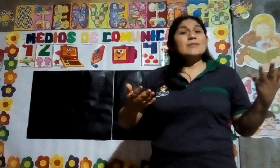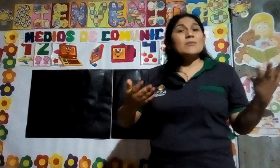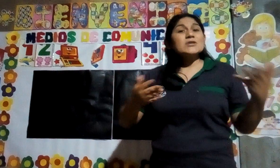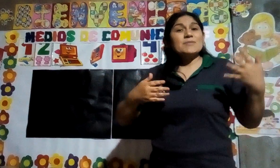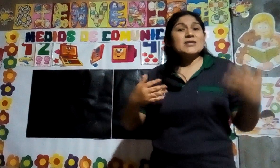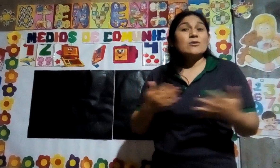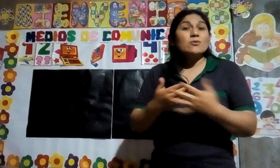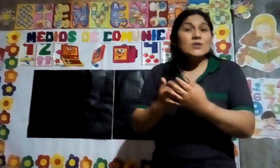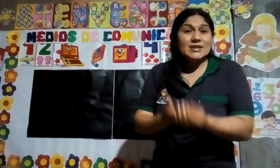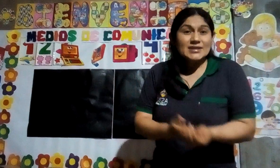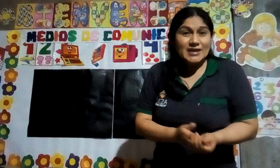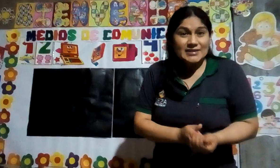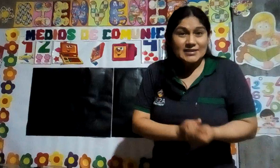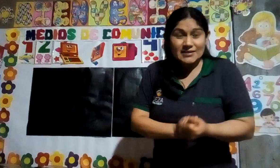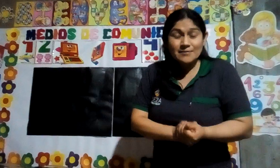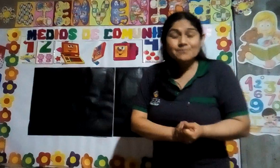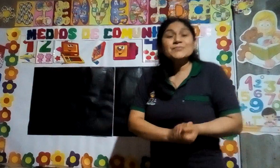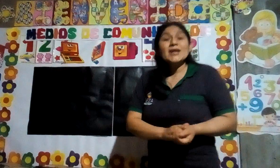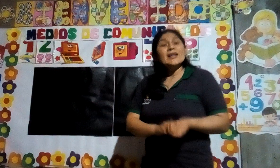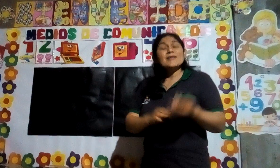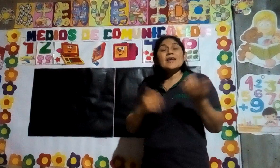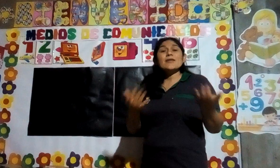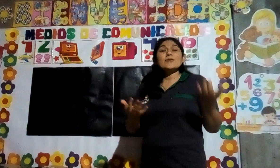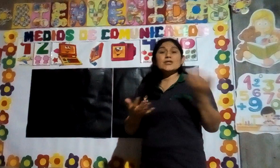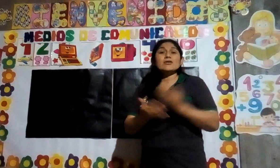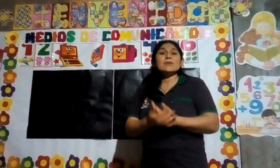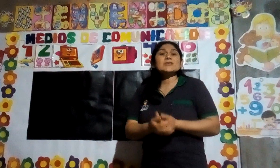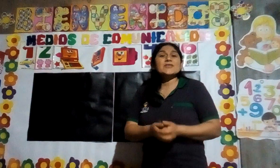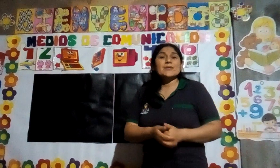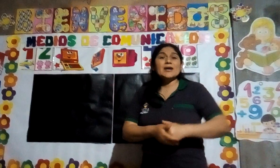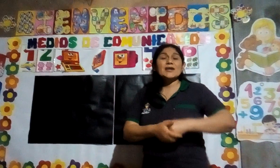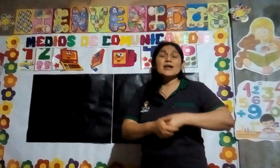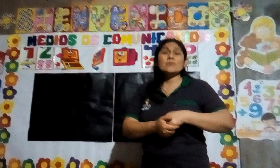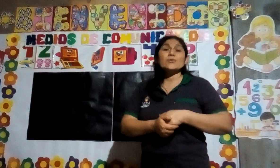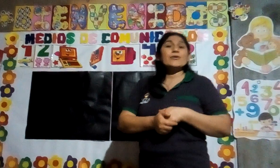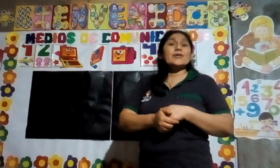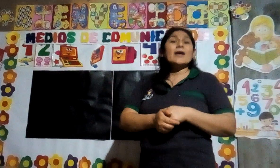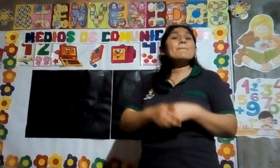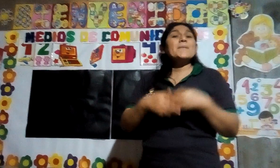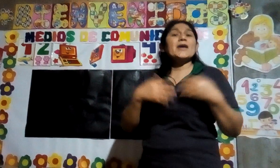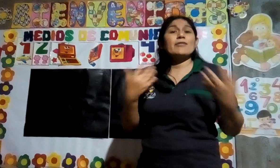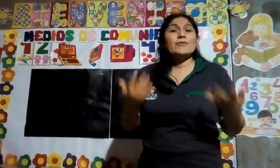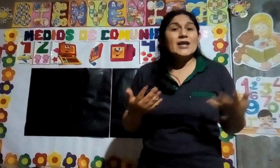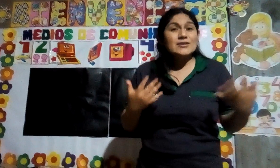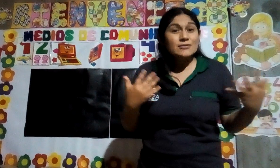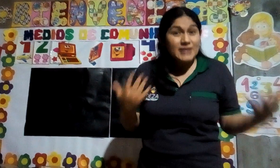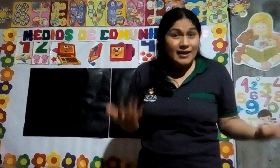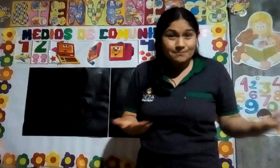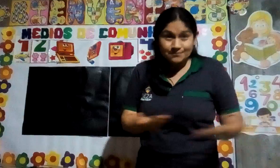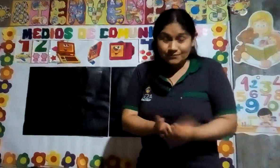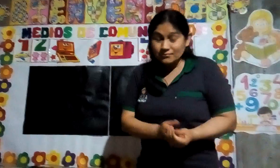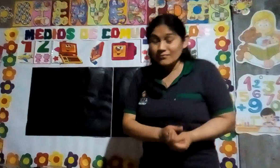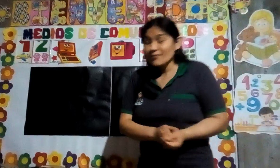vamos a empezar con nuestras clases, ¿sí? El día de hoy, chicos, vamos a trabajar el curso de personal social,